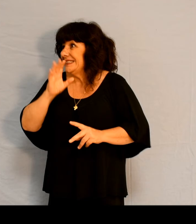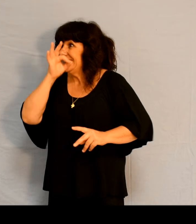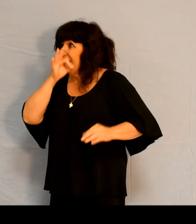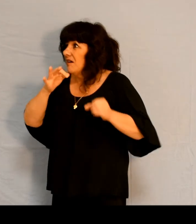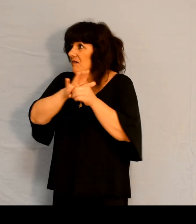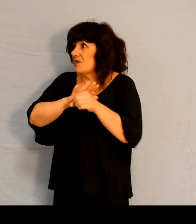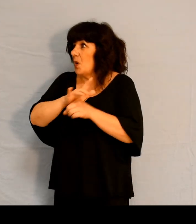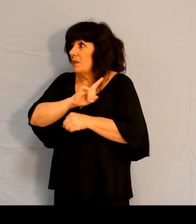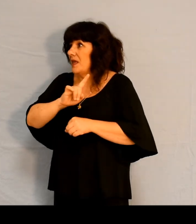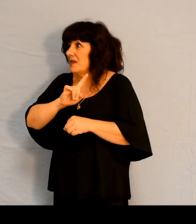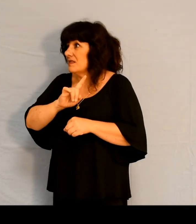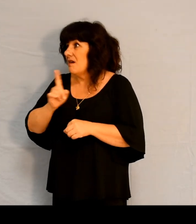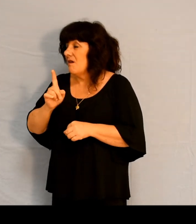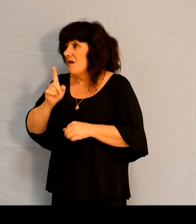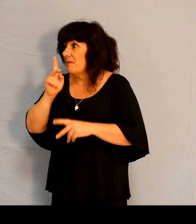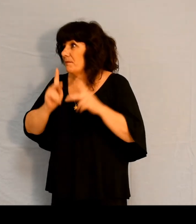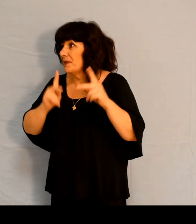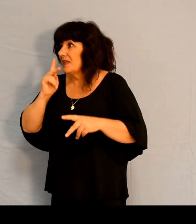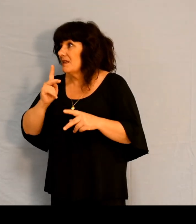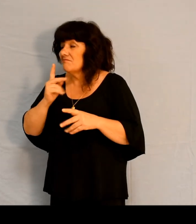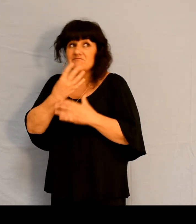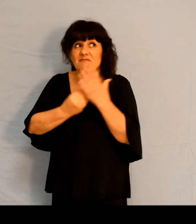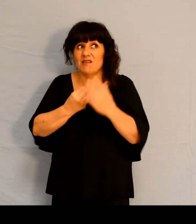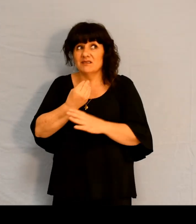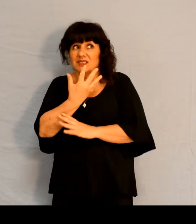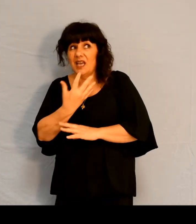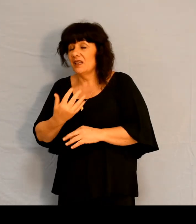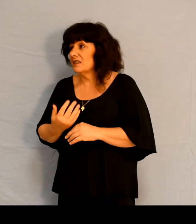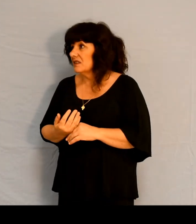Pour ces 5-là, vas-tu détruire toute la ville ?